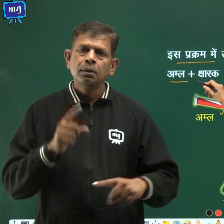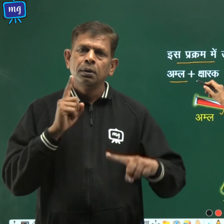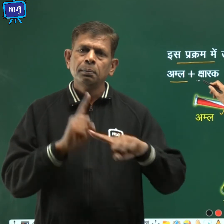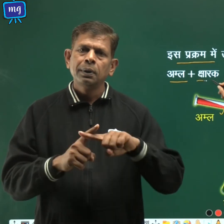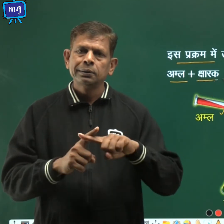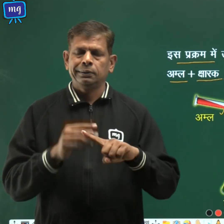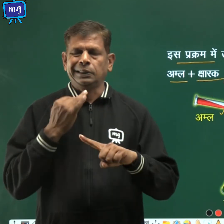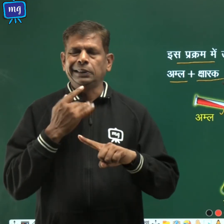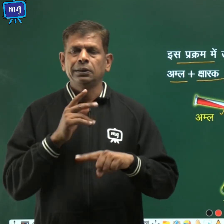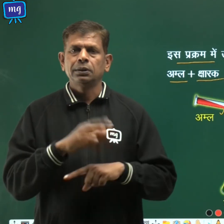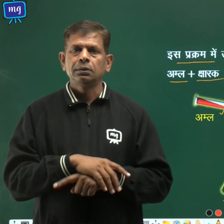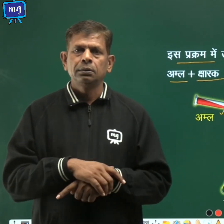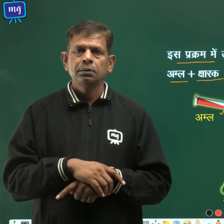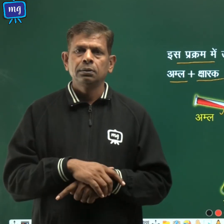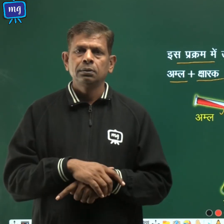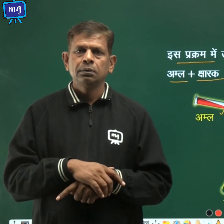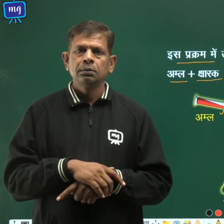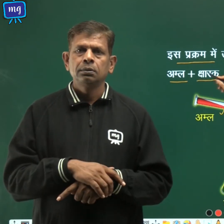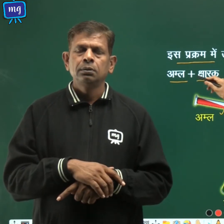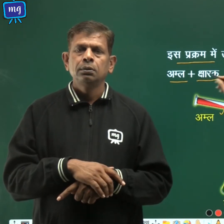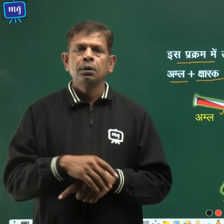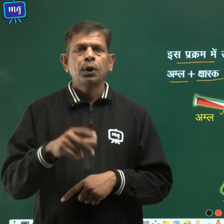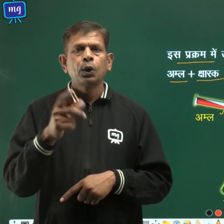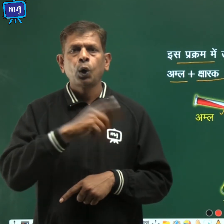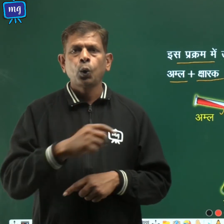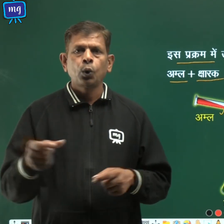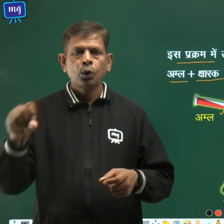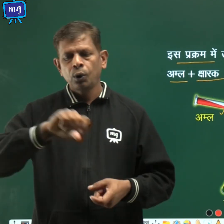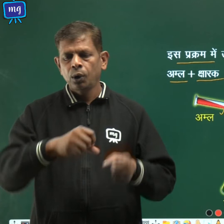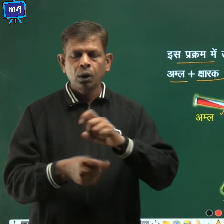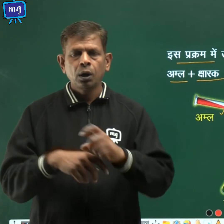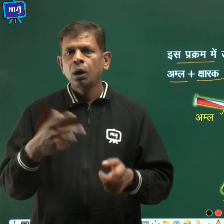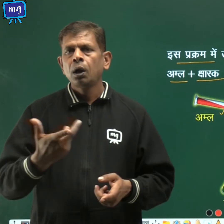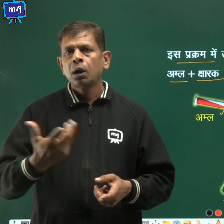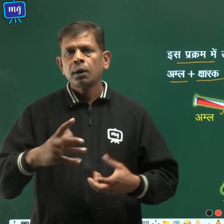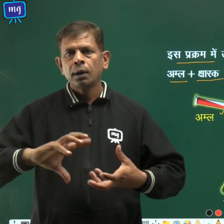प्लस क्षारक, ये दोनों मिलकर क्या बना रहे हैं?